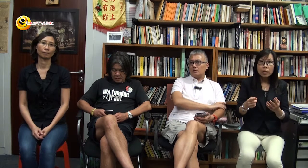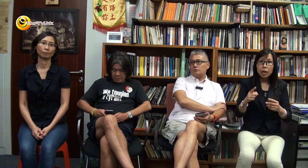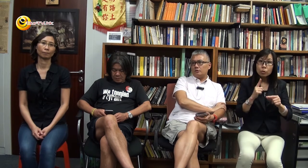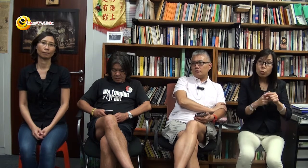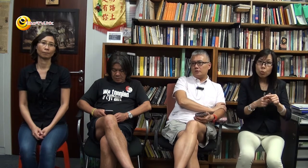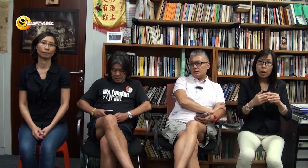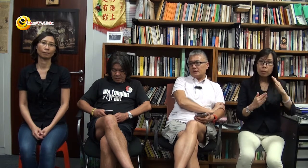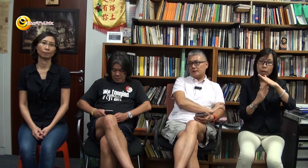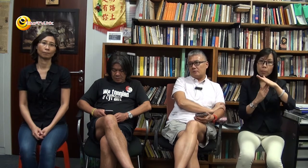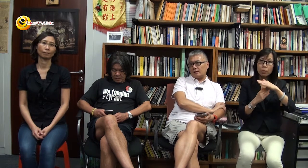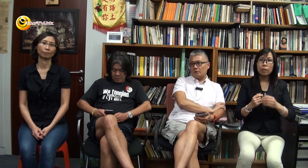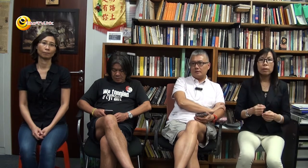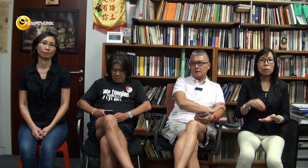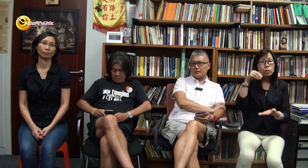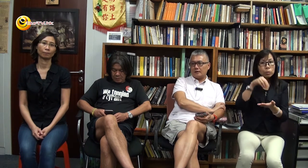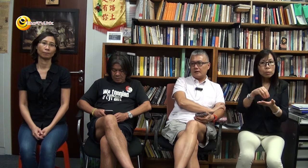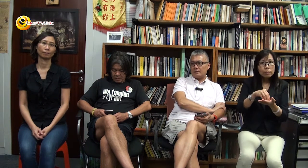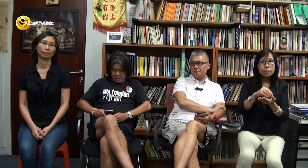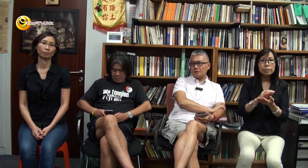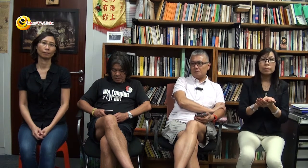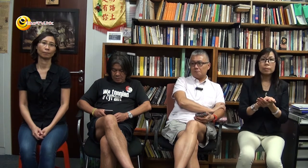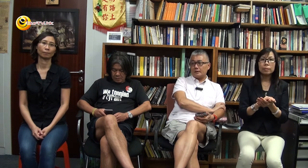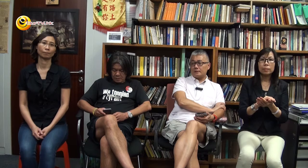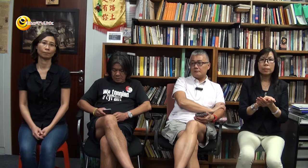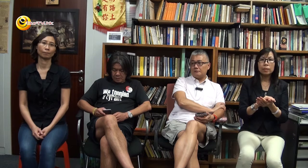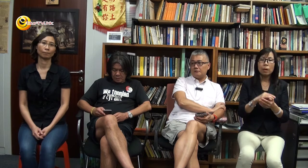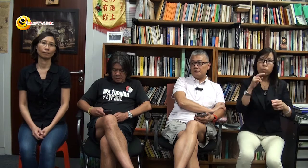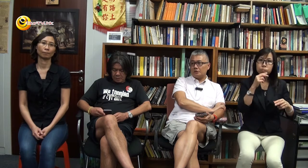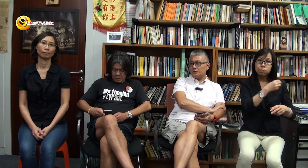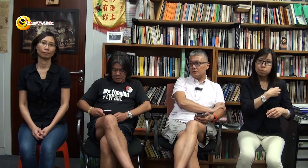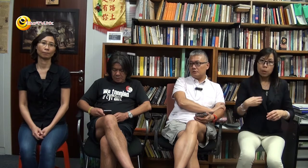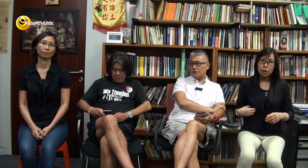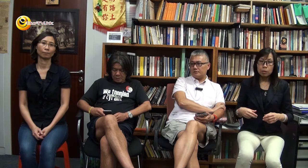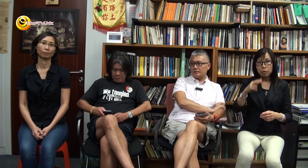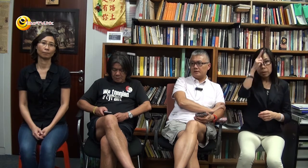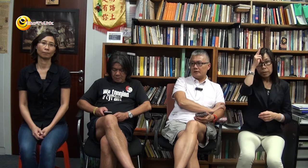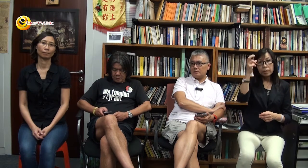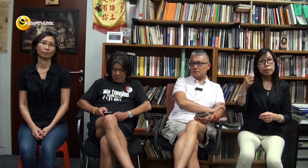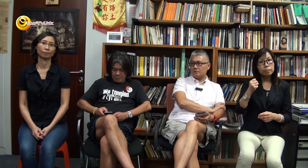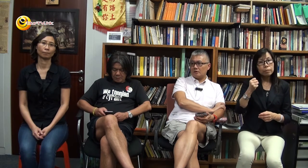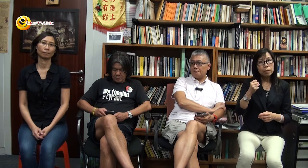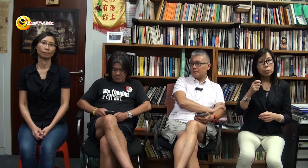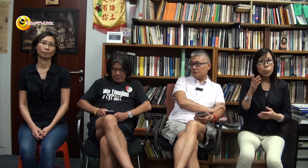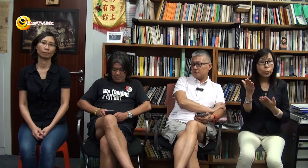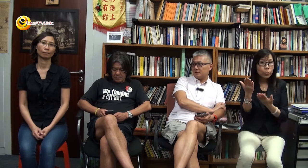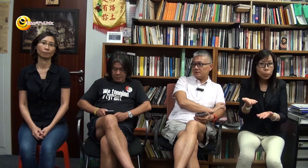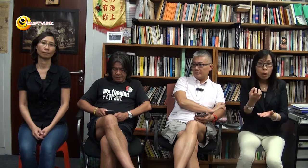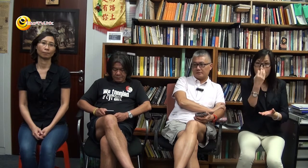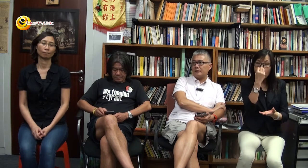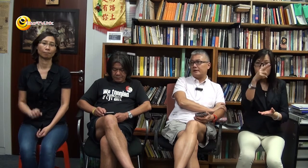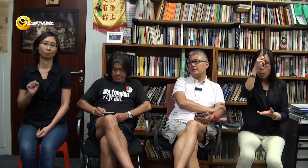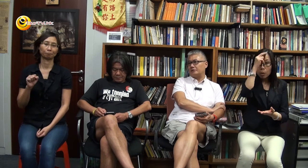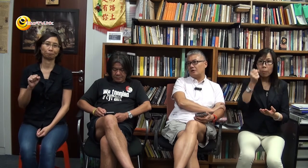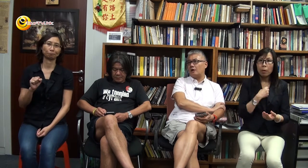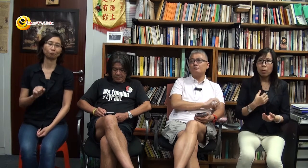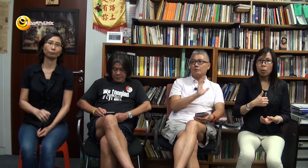做。最重要的一樣嘢就係話好肯定，即係北京政府對於梁振英嗰個不安咧，其實